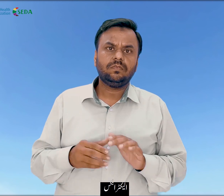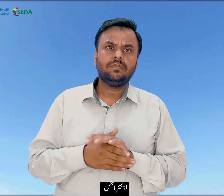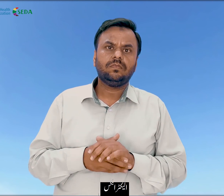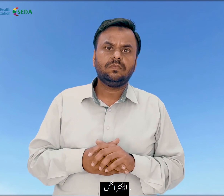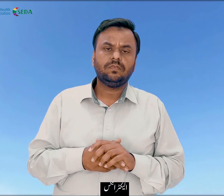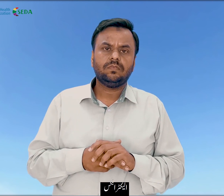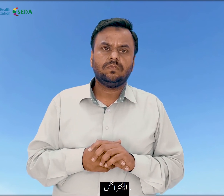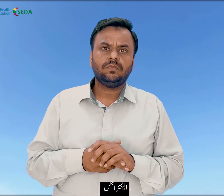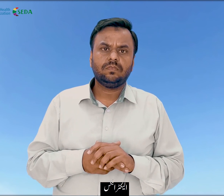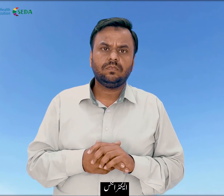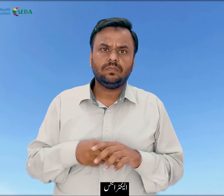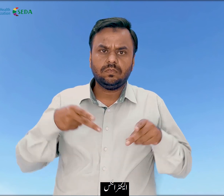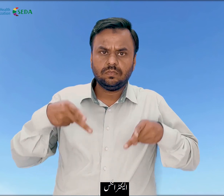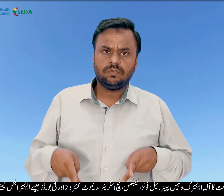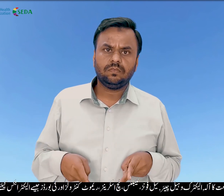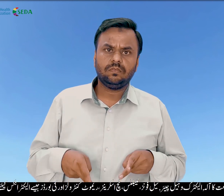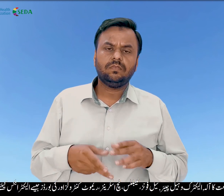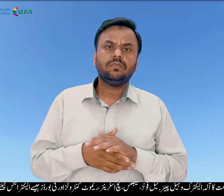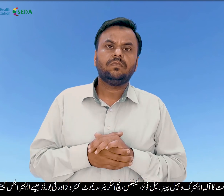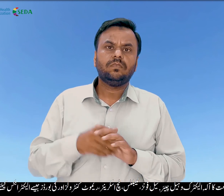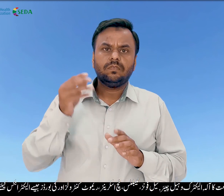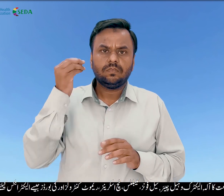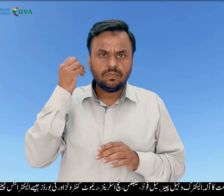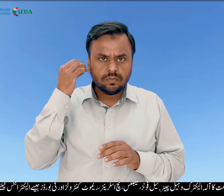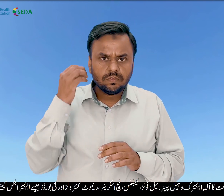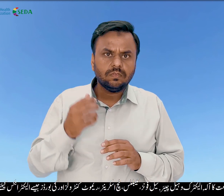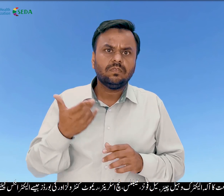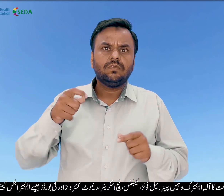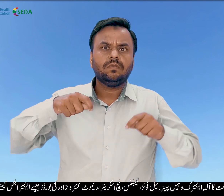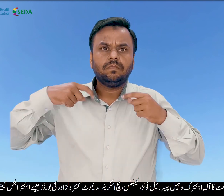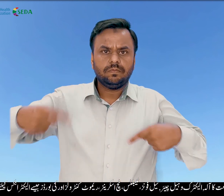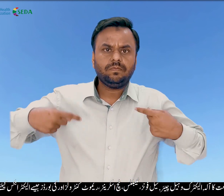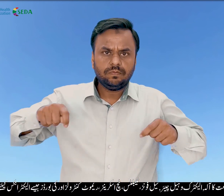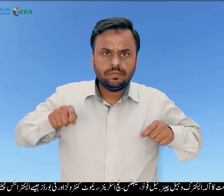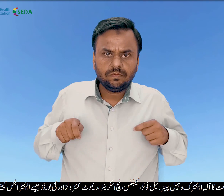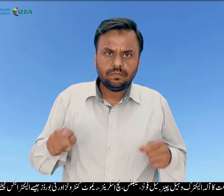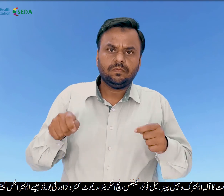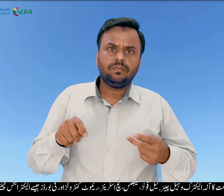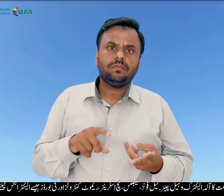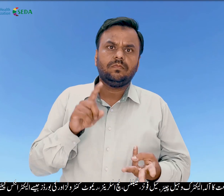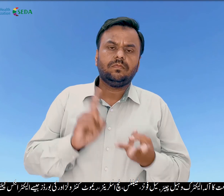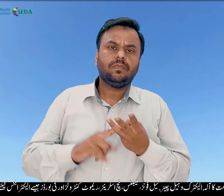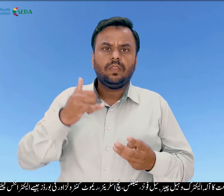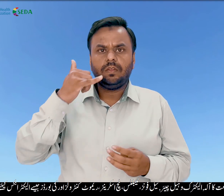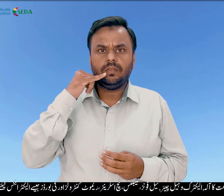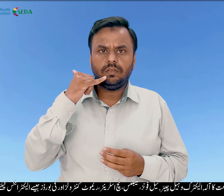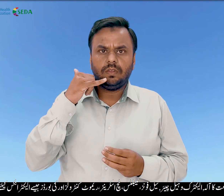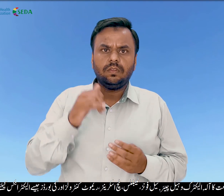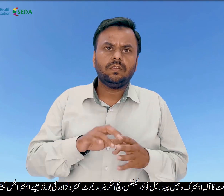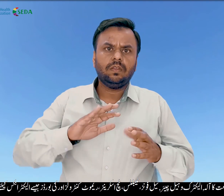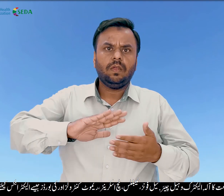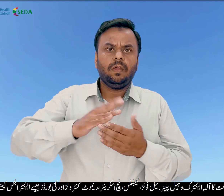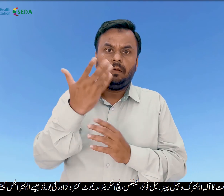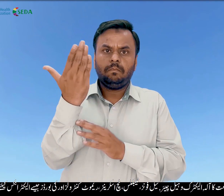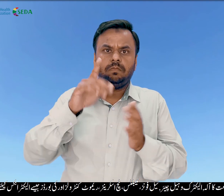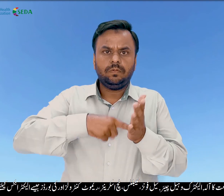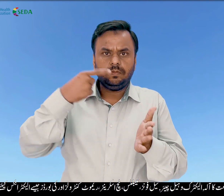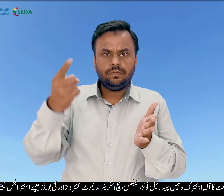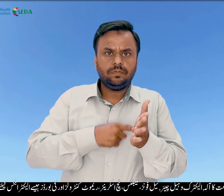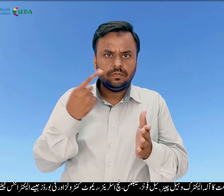الیکٹرانکس، سماعت کا آلہ، الیکٹرک ویل چیئر، سیل فونز، ٹیبلٹس،